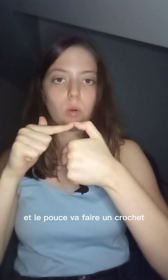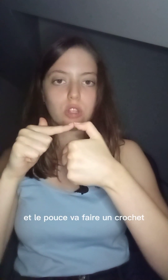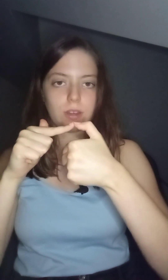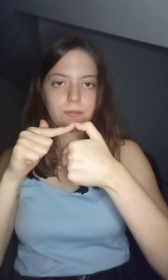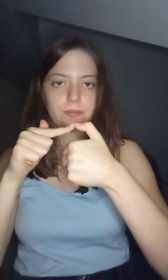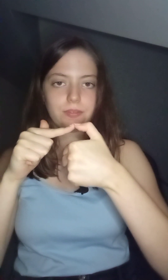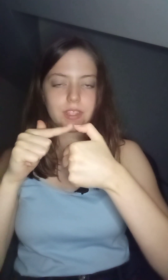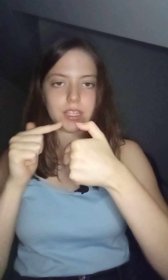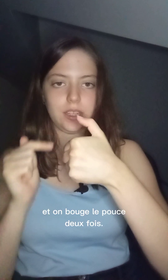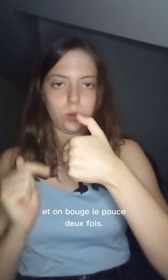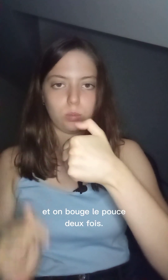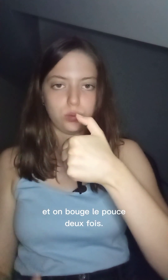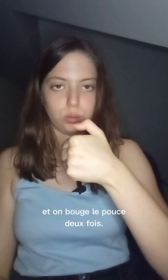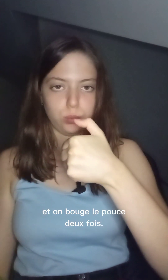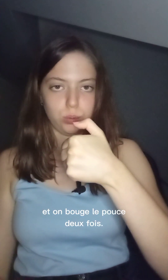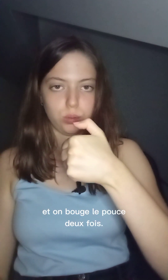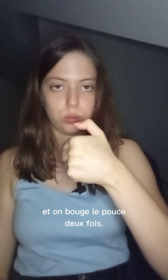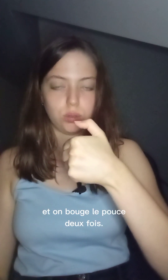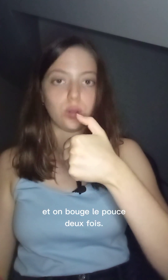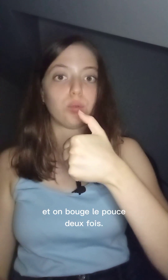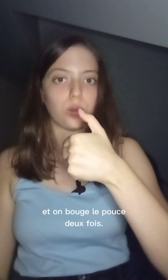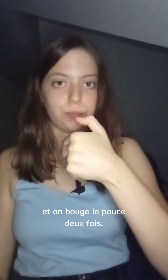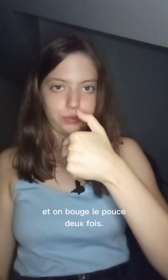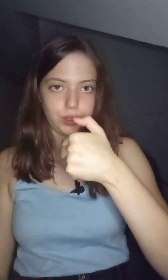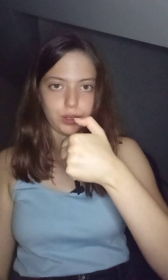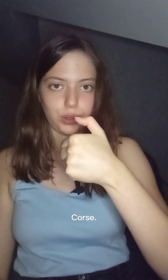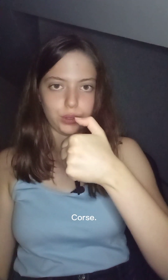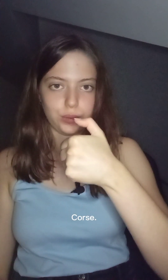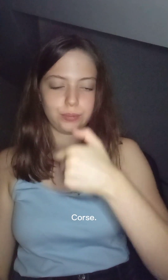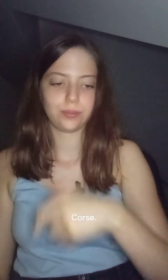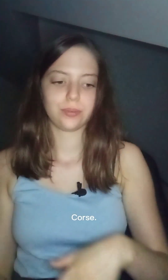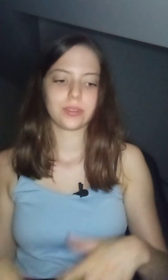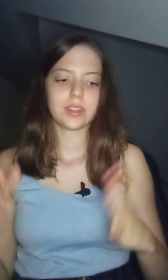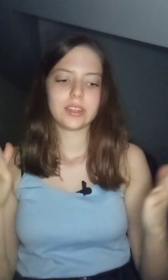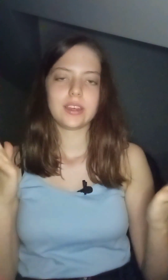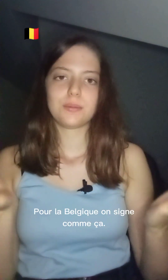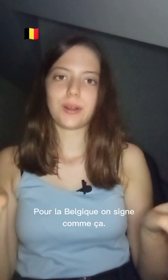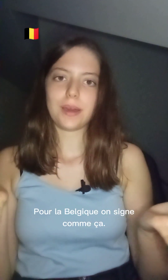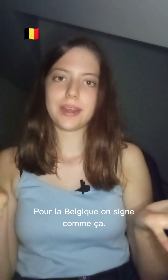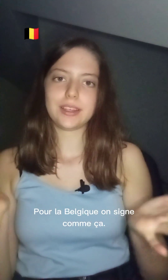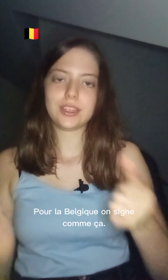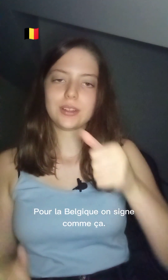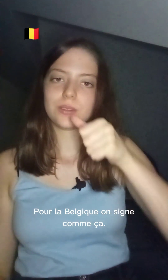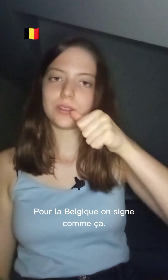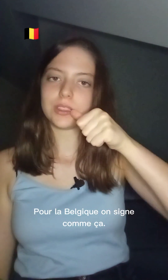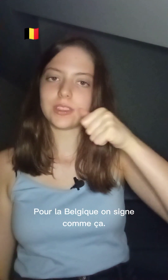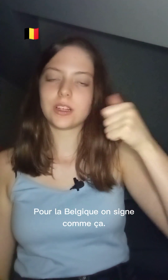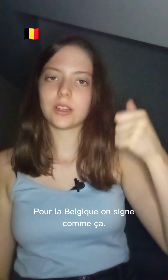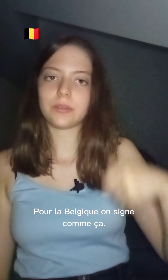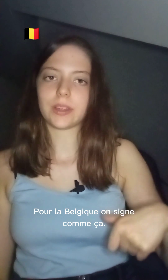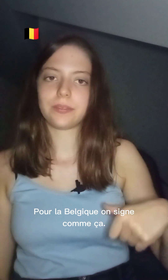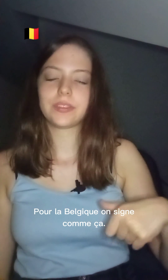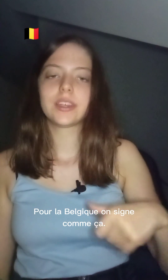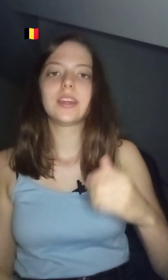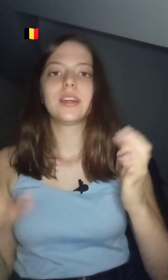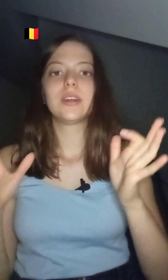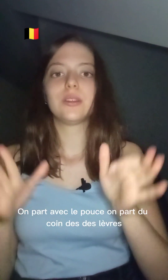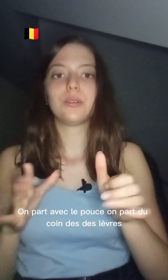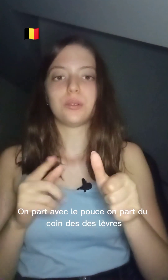crochet, et on bouge le pouce 2 fois. Corse. Pour la Belgique, on le signe comme ça. Donc on